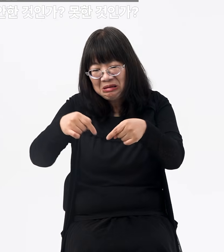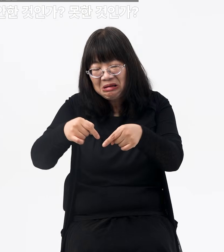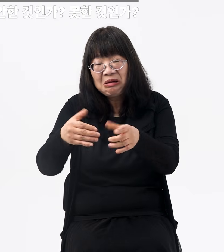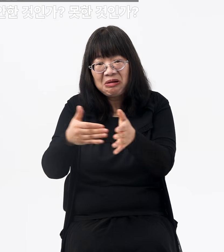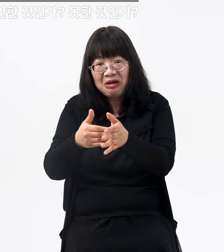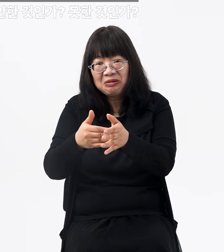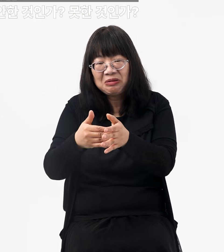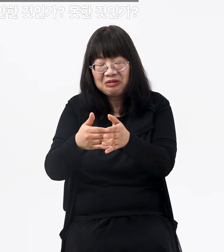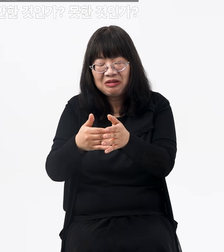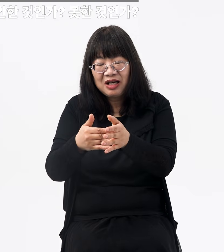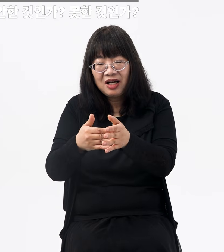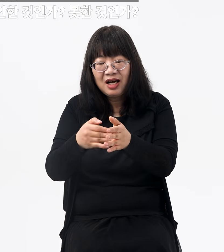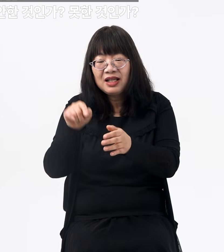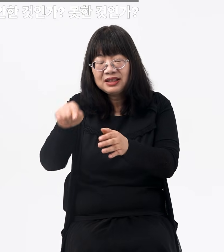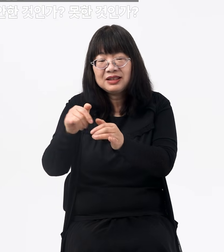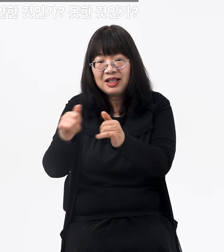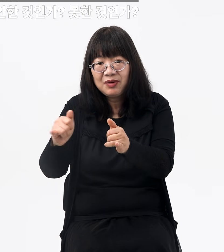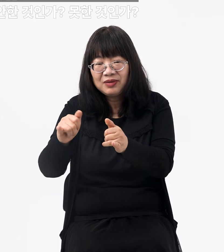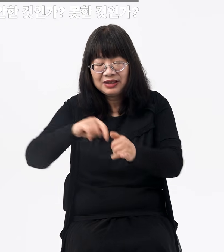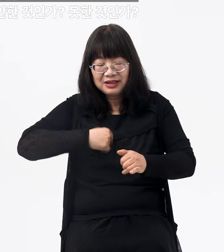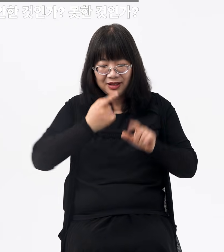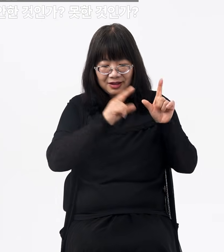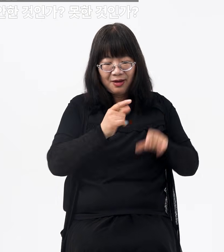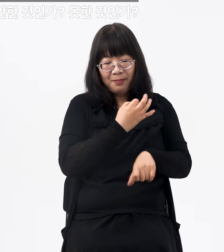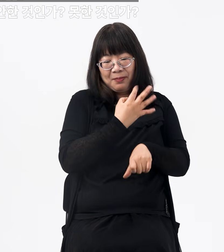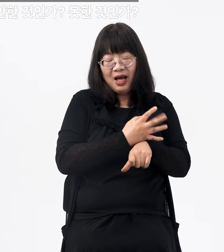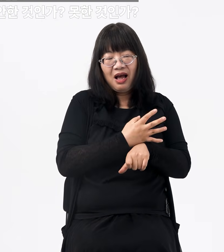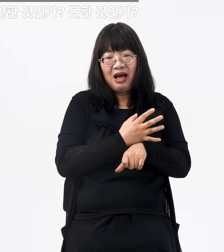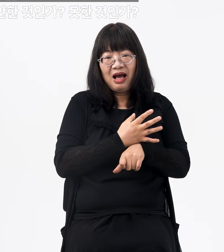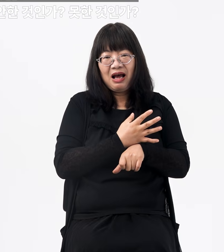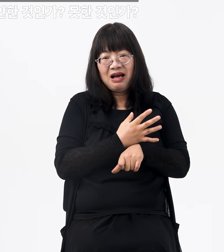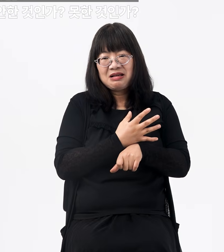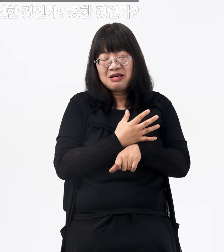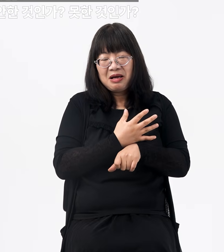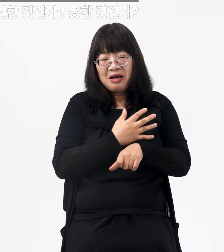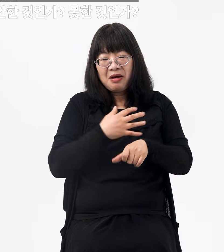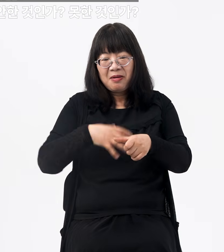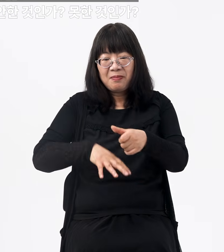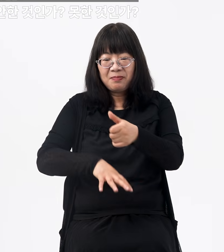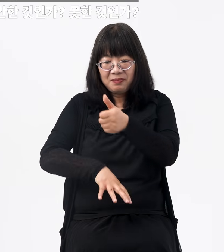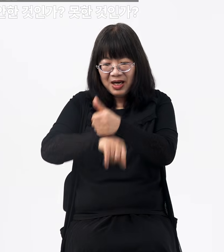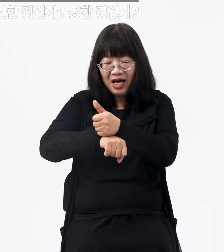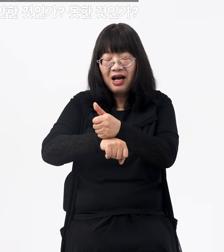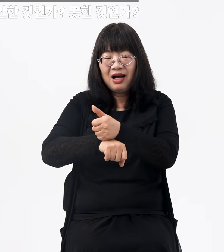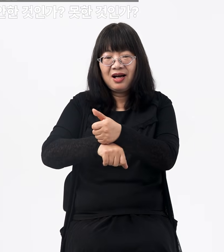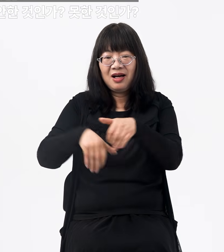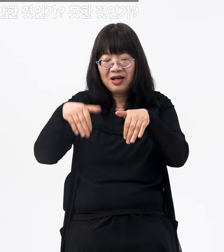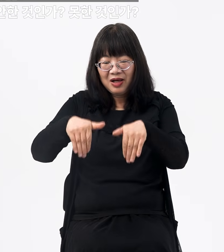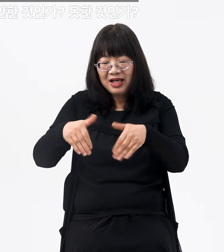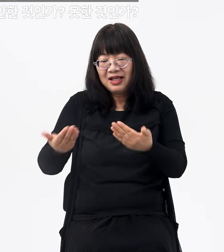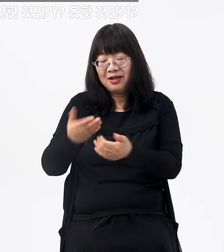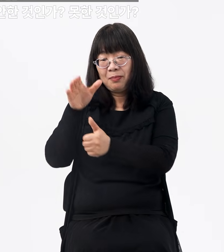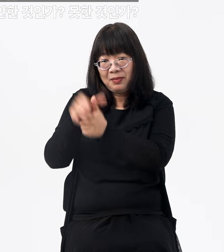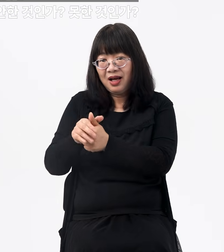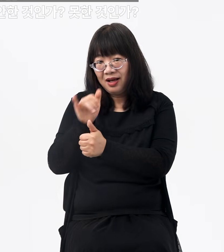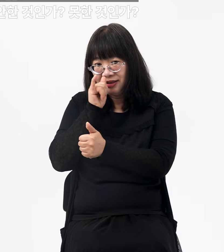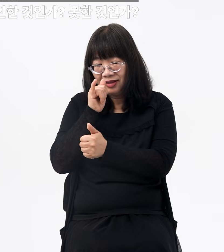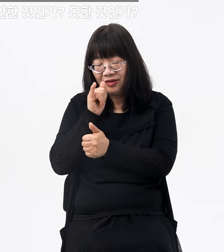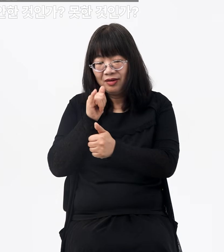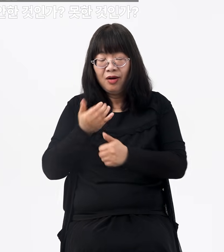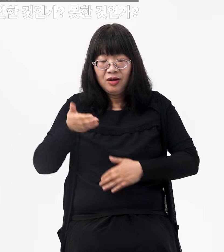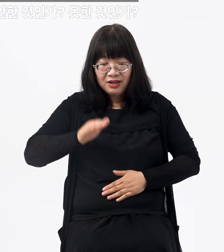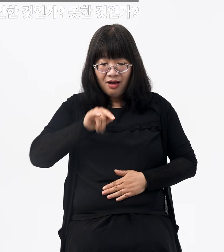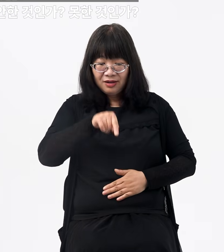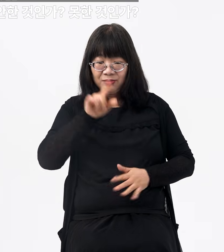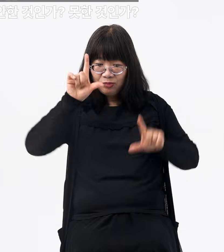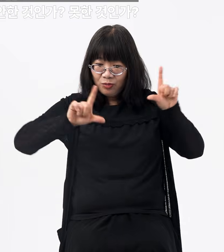속에 편리한 도구로 노역을 시키는 거예요. 여러분, 이것은 하나님이 이들에게